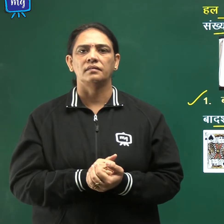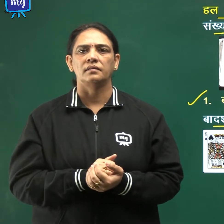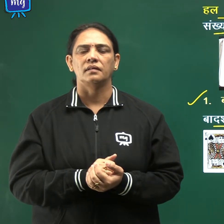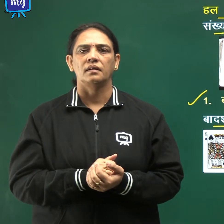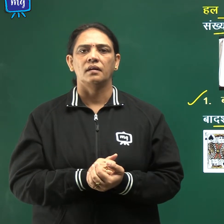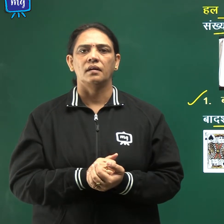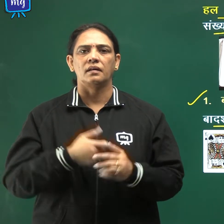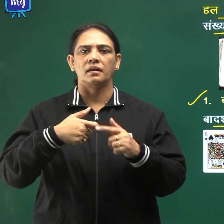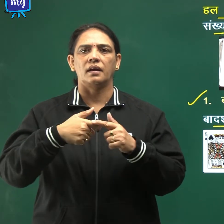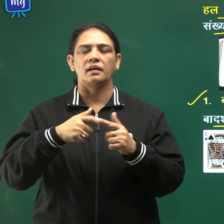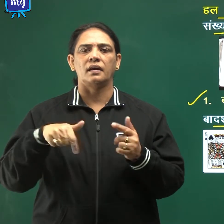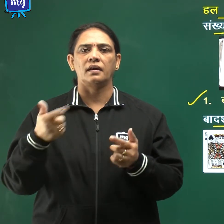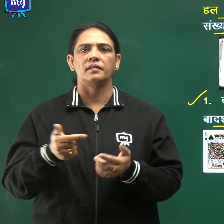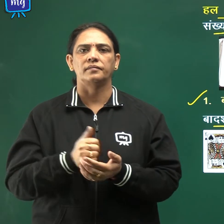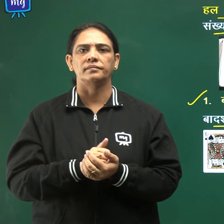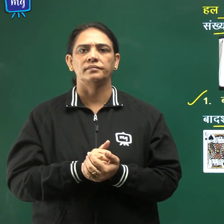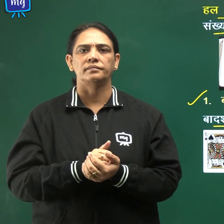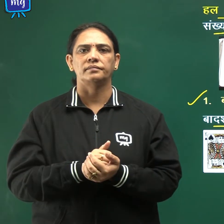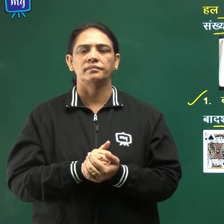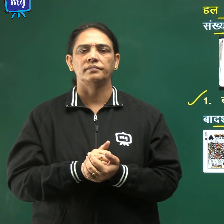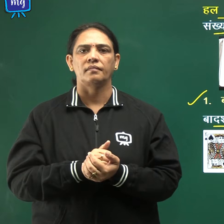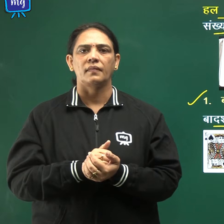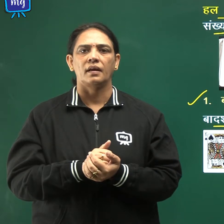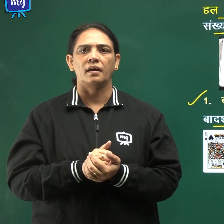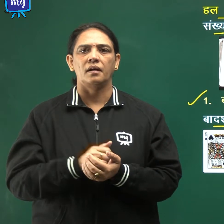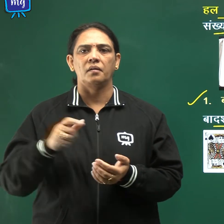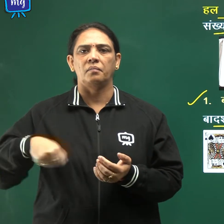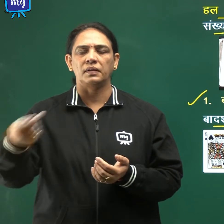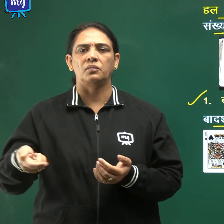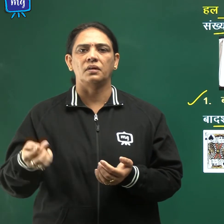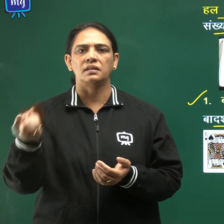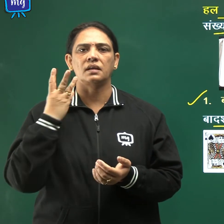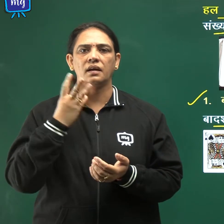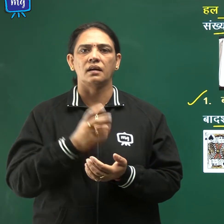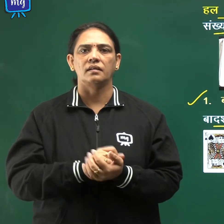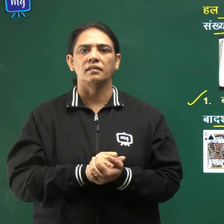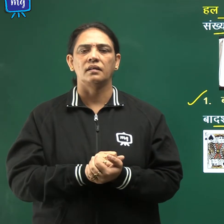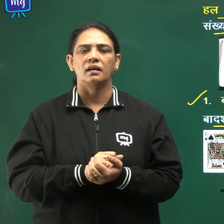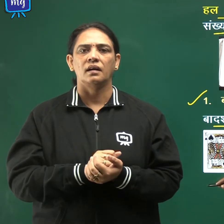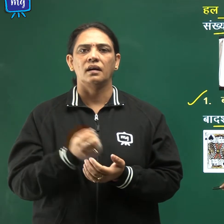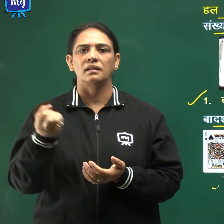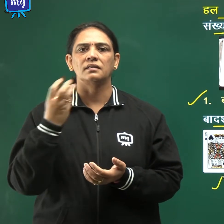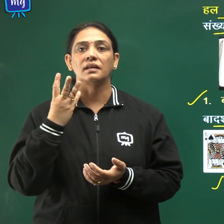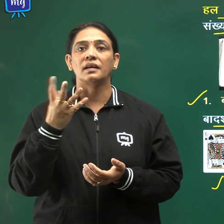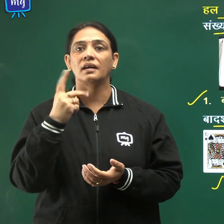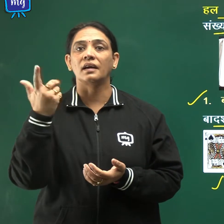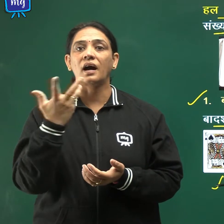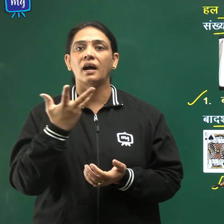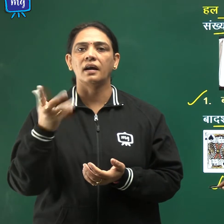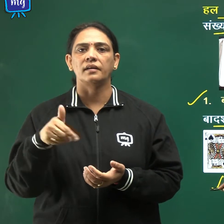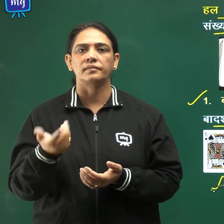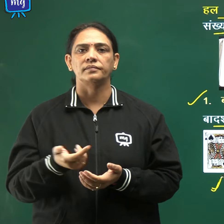इस बात का के के पत्तों की संख्या कितनी है